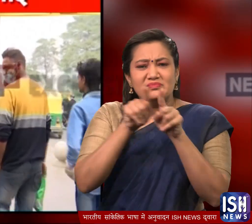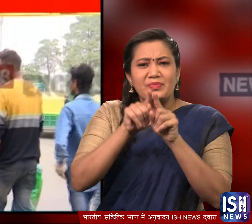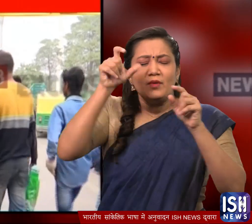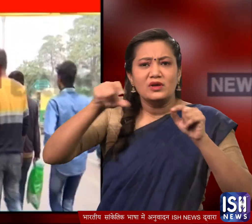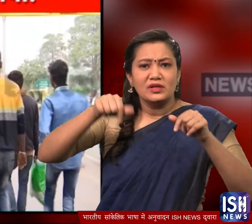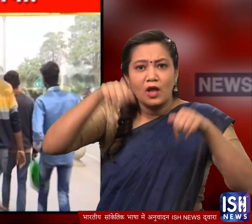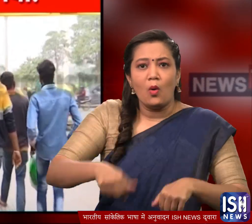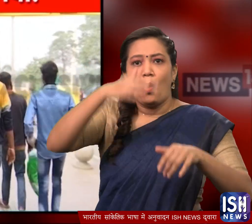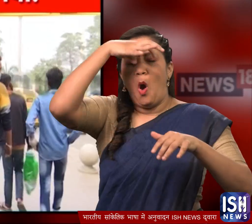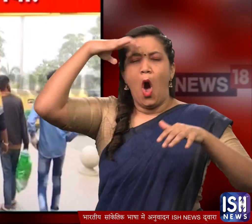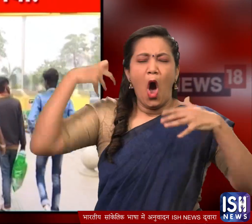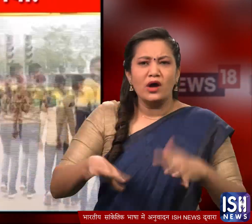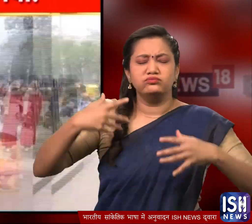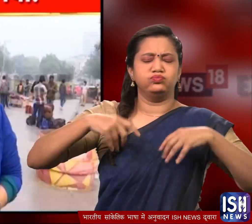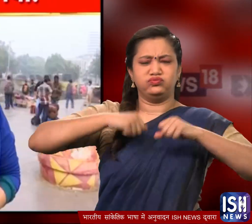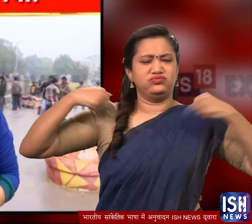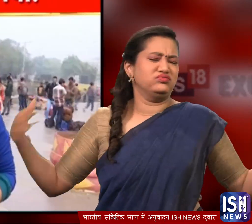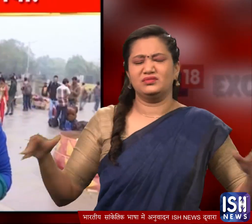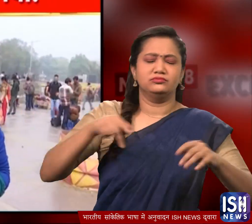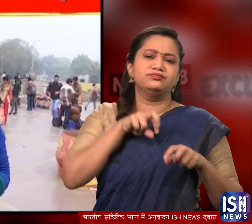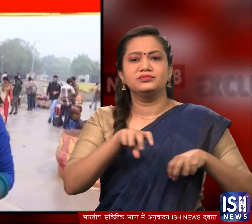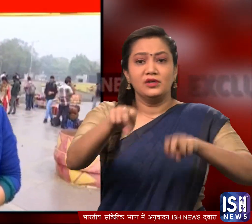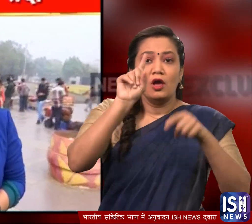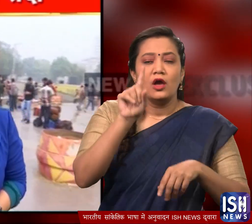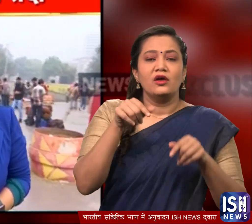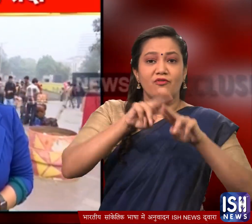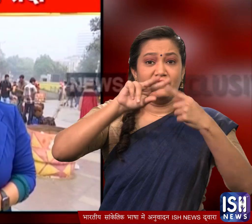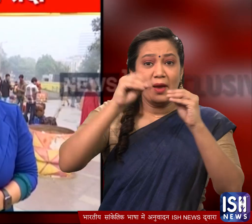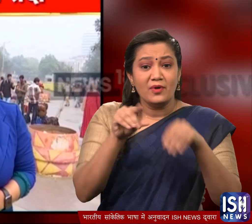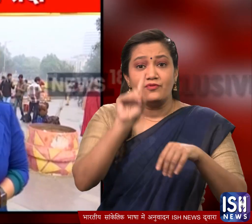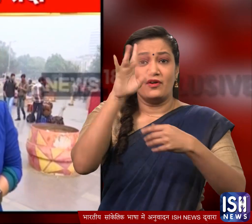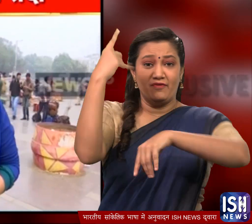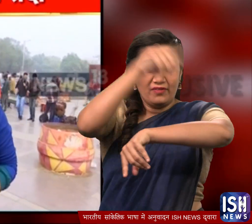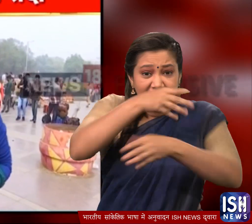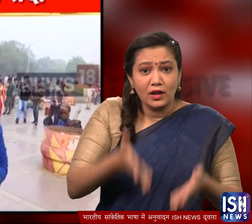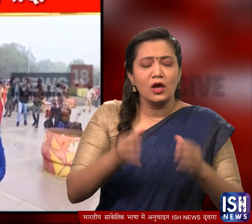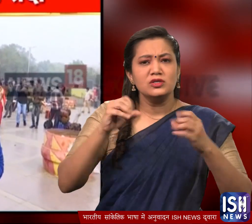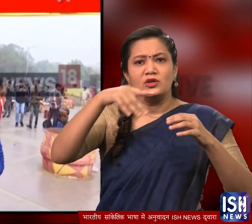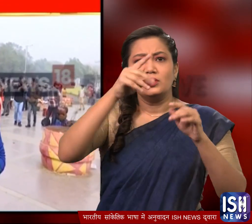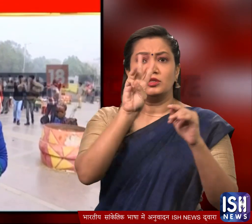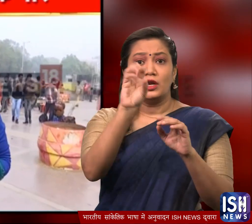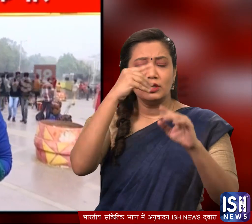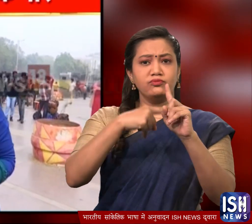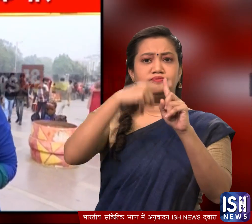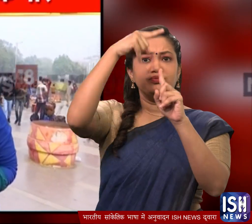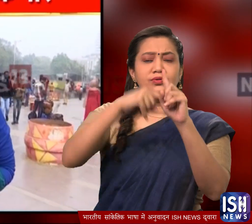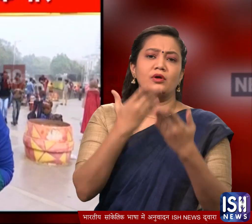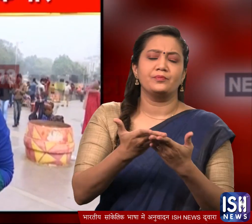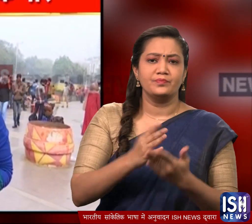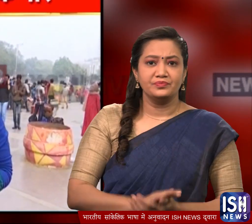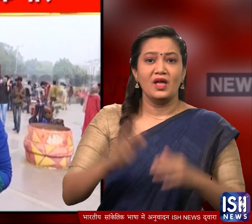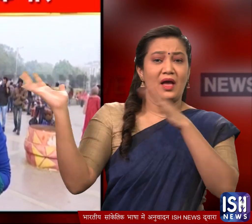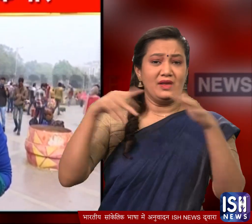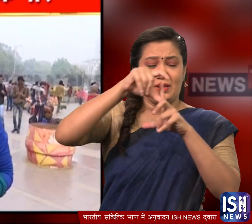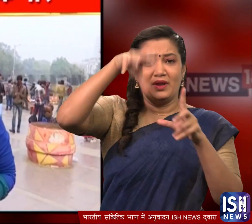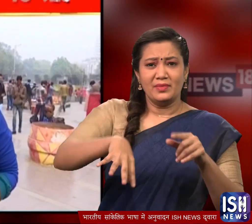से परेशान लोगों को गर्मी सताने लगी है। फरवरी के पहले पखवाड़े में ही तापमान 30 डिग्री को छू चुका है। ऐसे में मौसम विभाग का कहना